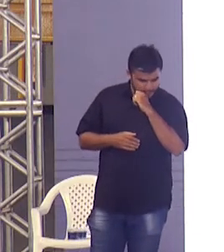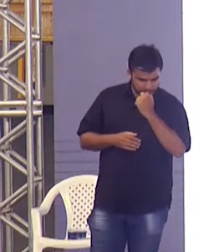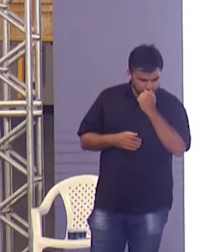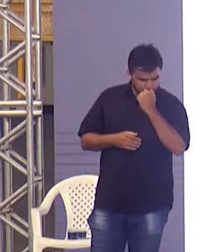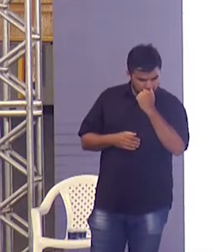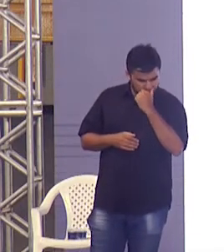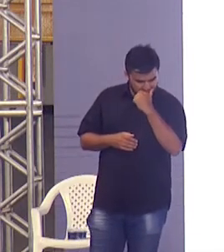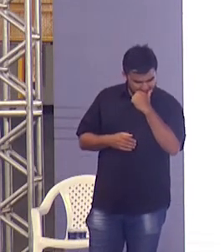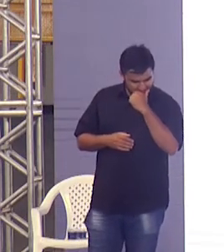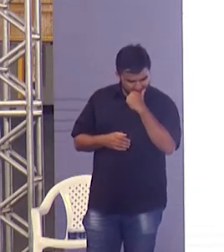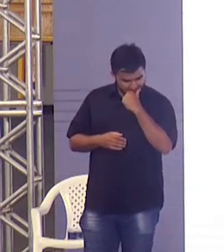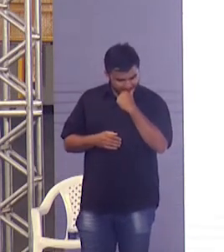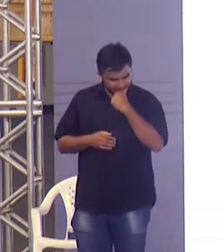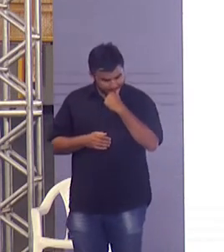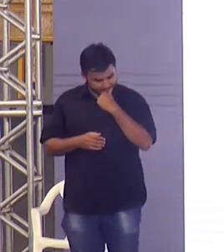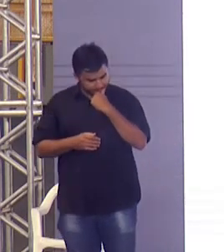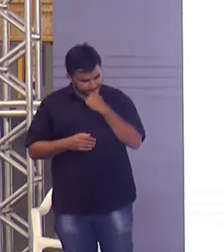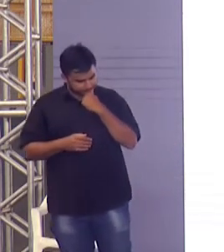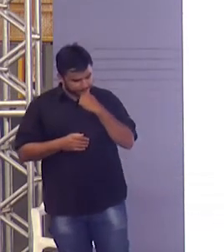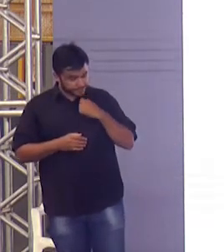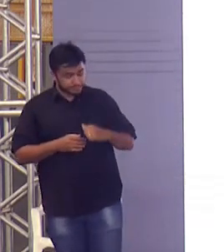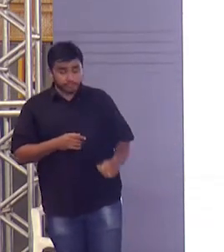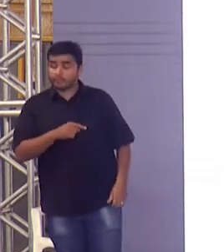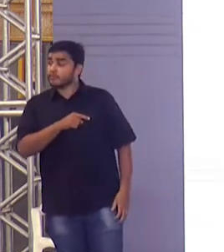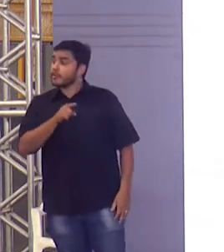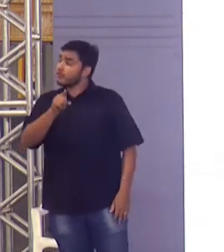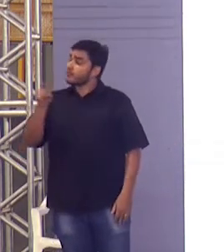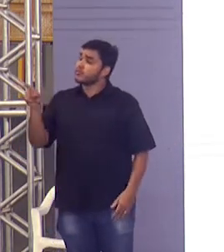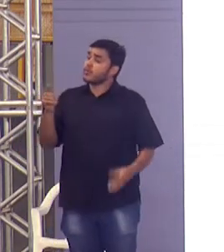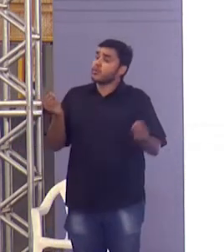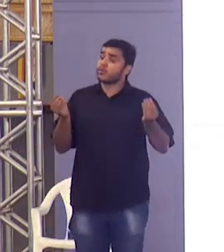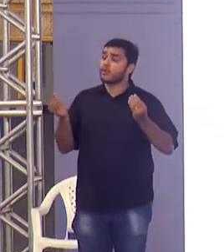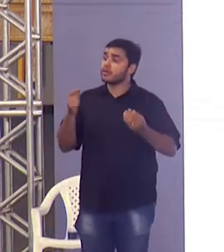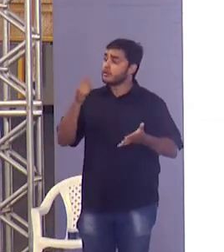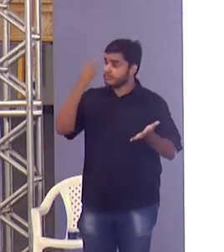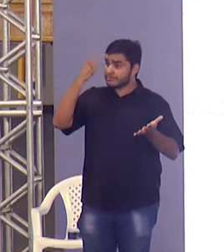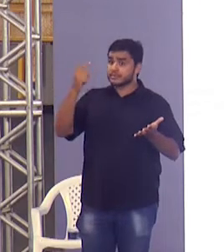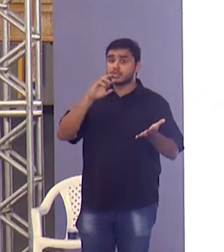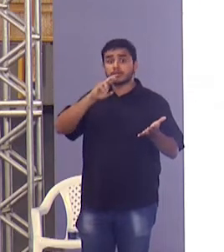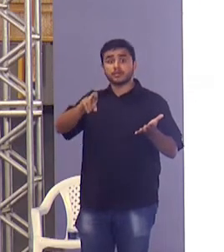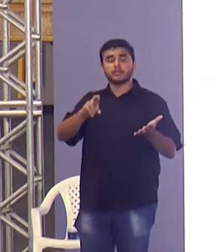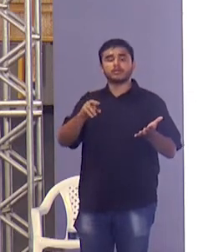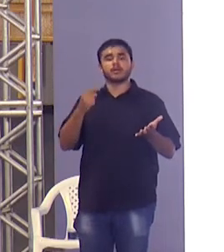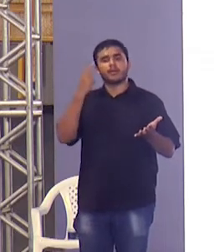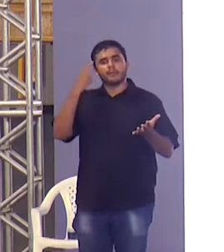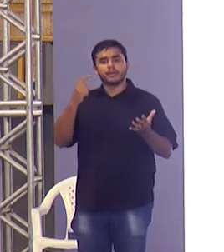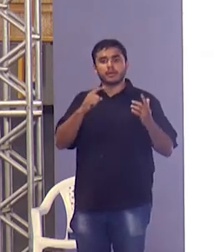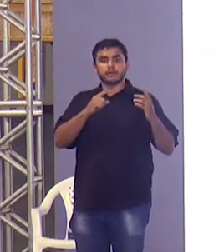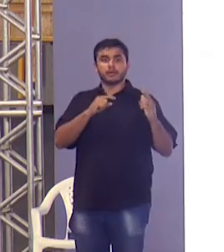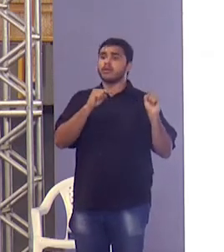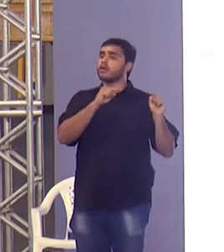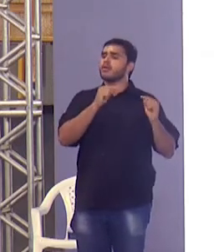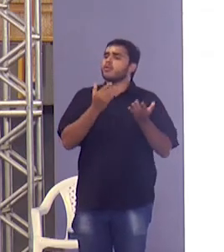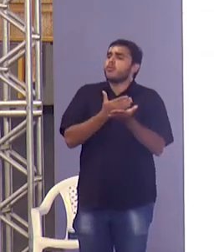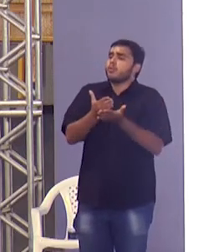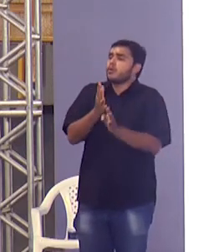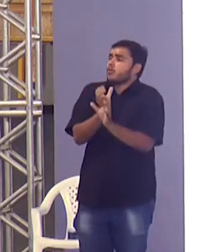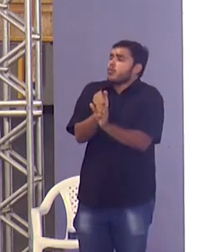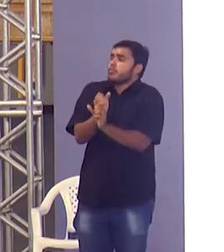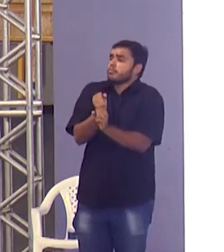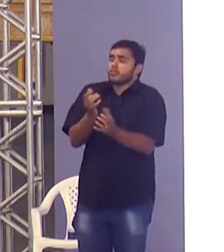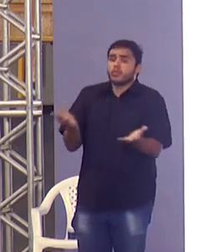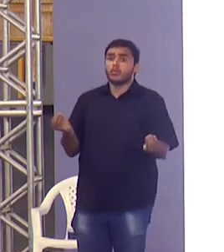uma possibilidade de preenchimento. Roberto, como é que você começa? Igual eu fiz 2 problemas hoje aqui,